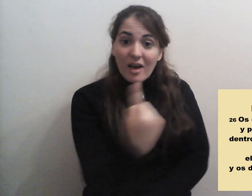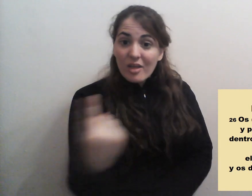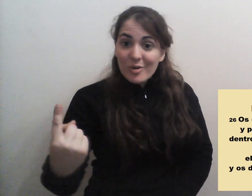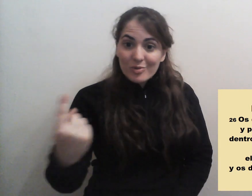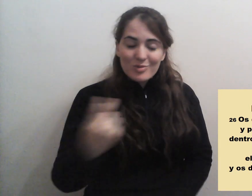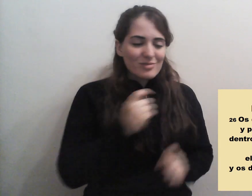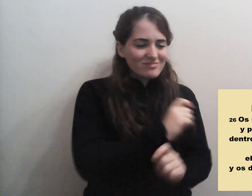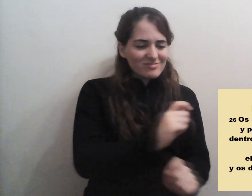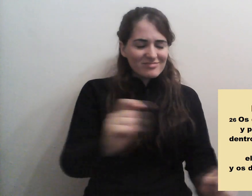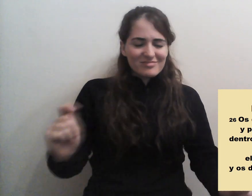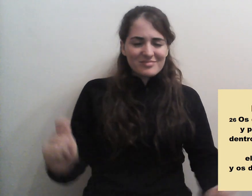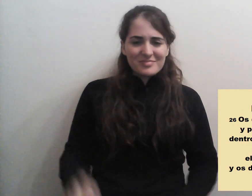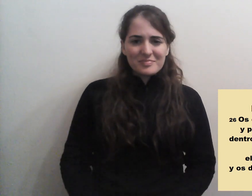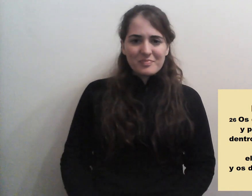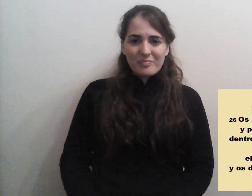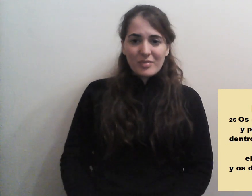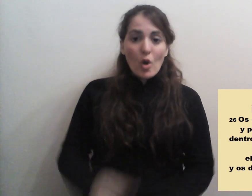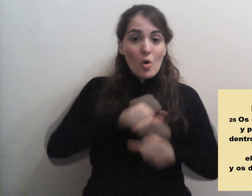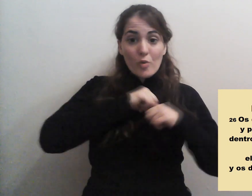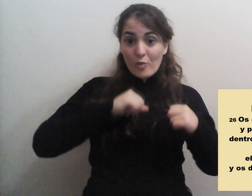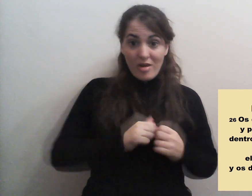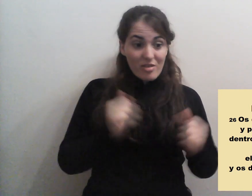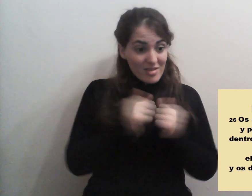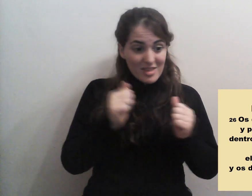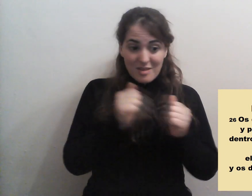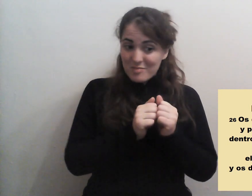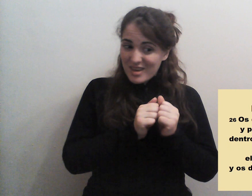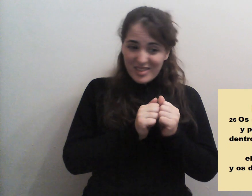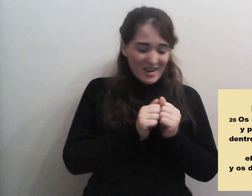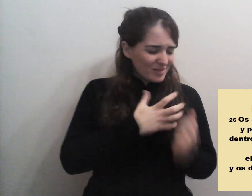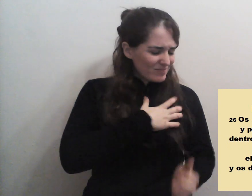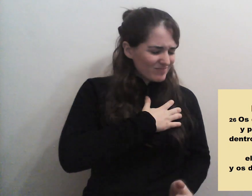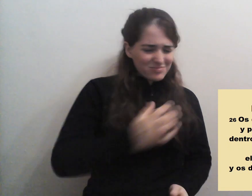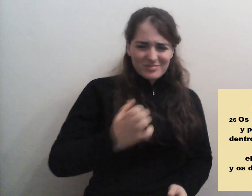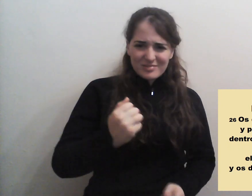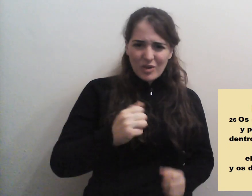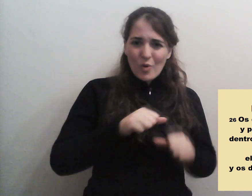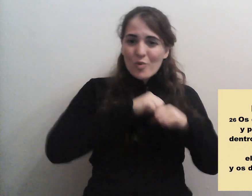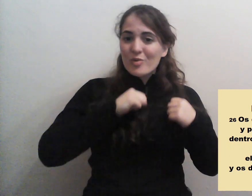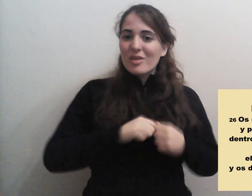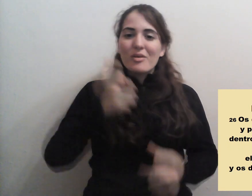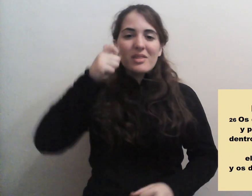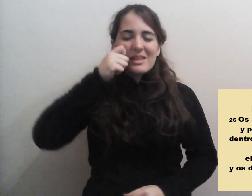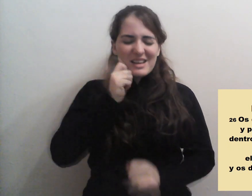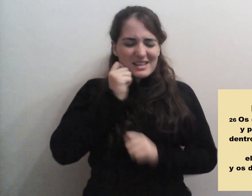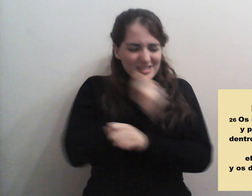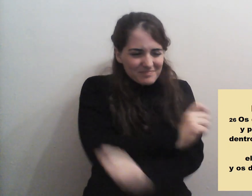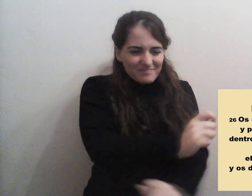vuestra carne el corazón de piedra, os daré un corazón de carne. ¿Quién lo hace? ¿Quién lo